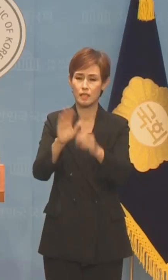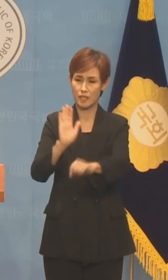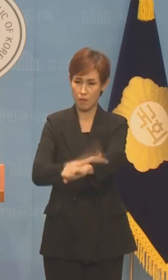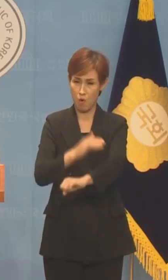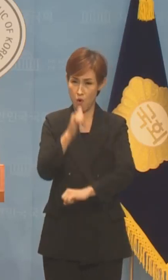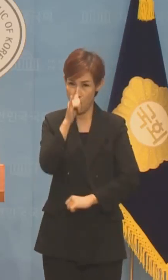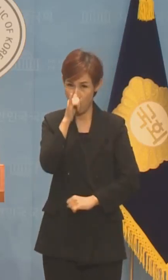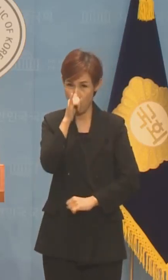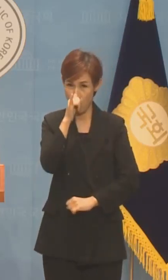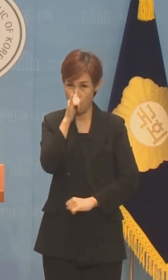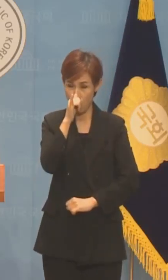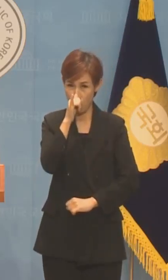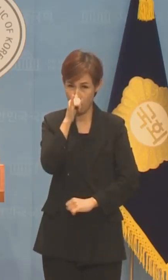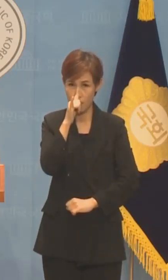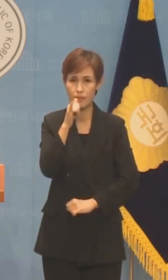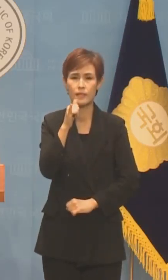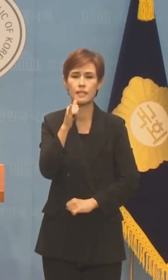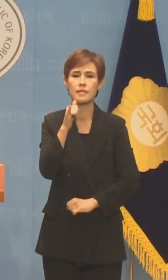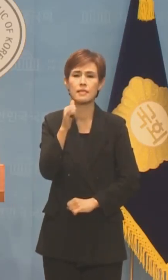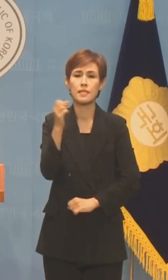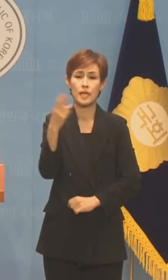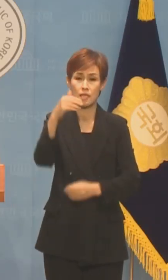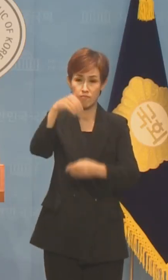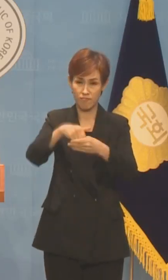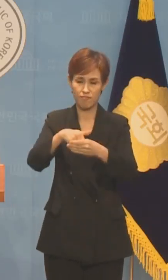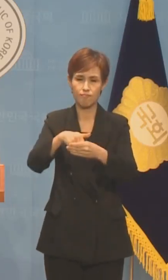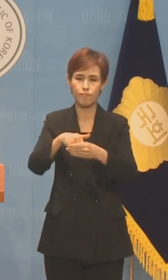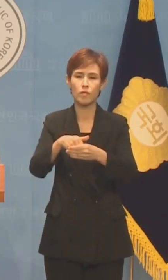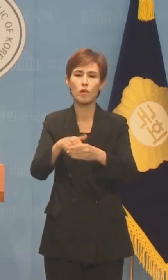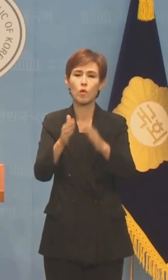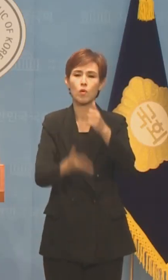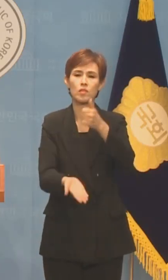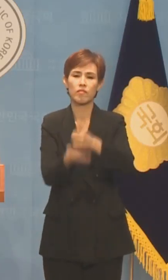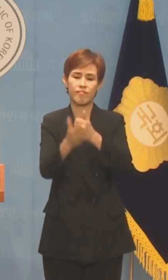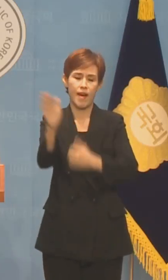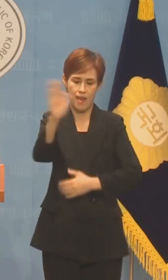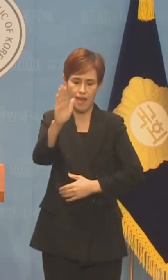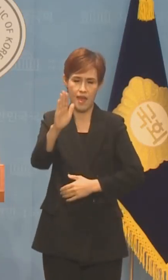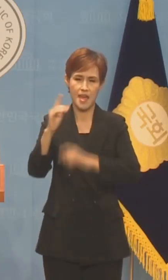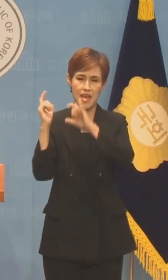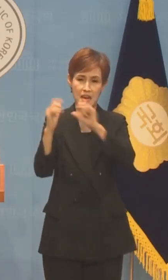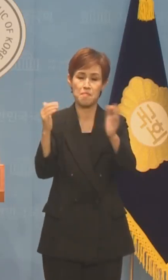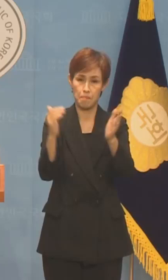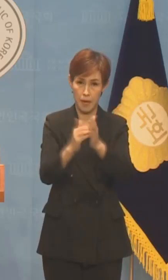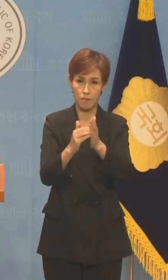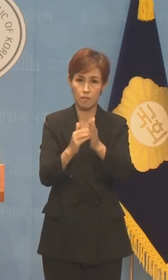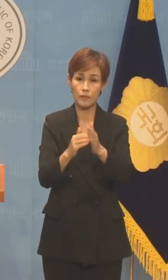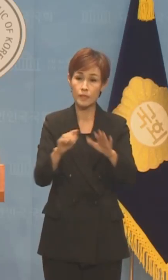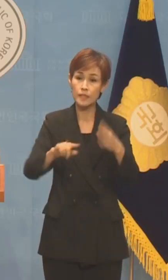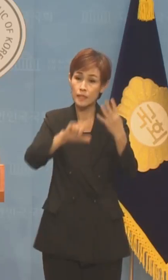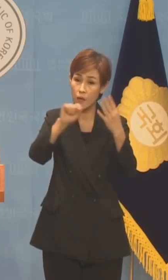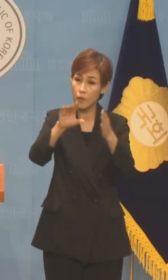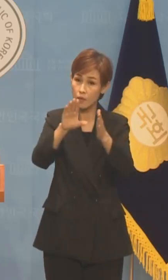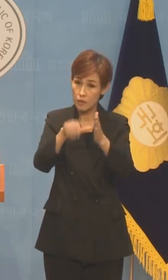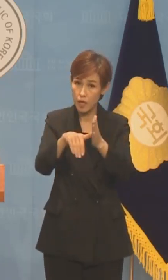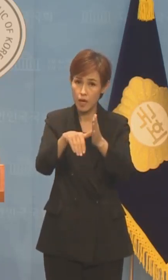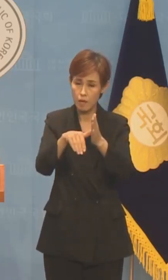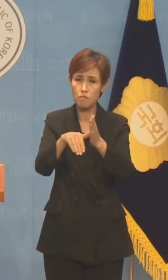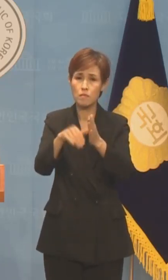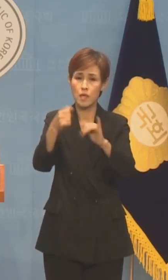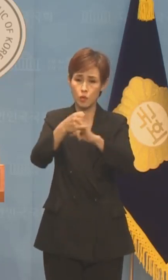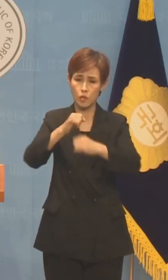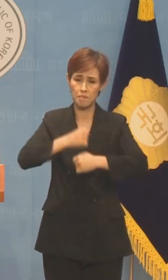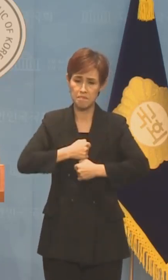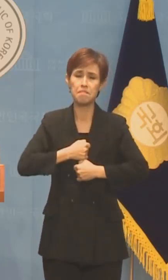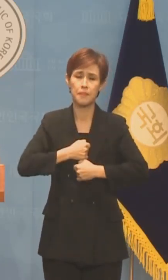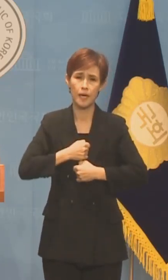사유로 발생한 재보선은 무공천하겠다는 방침을 선언했고, 동년 4월 재보선에서 이